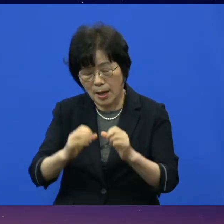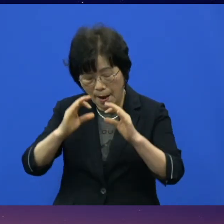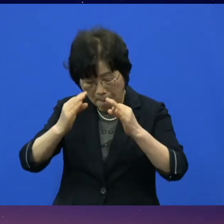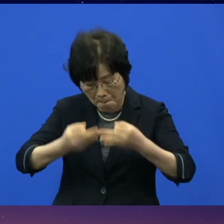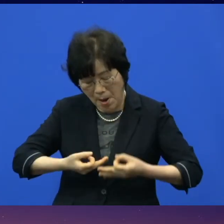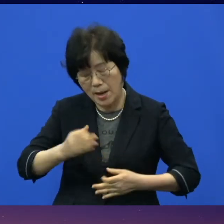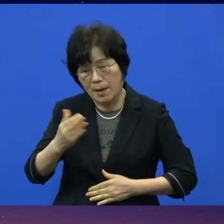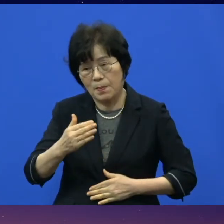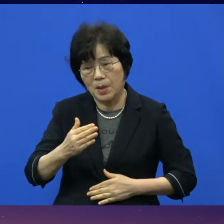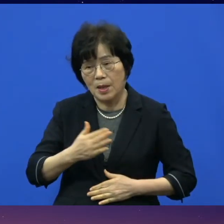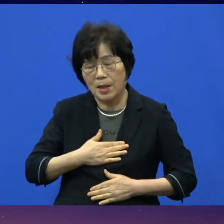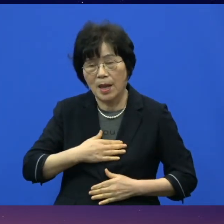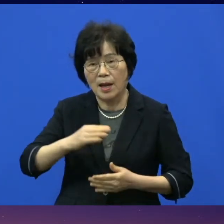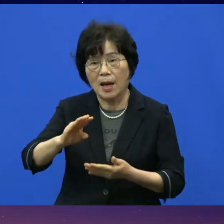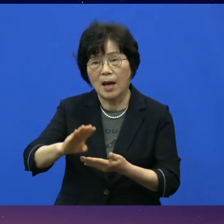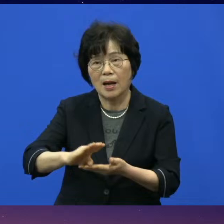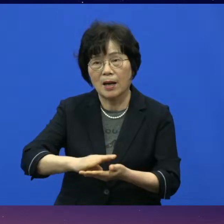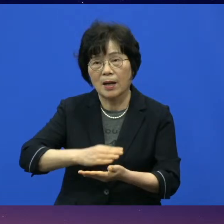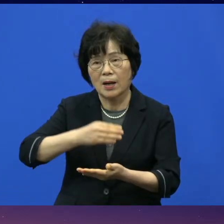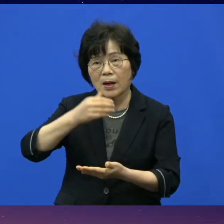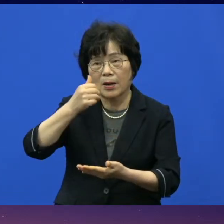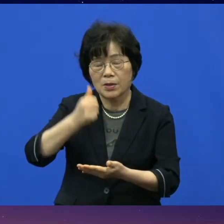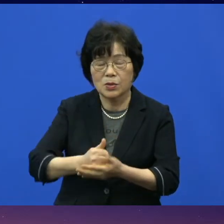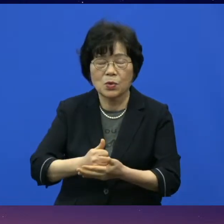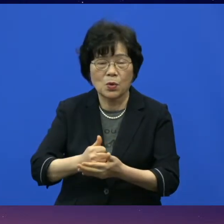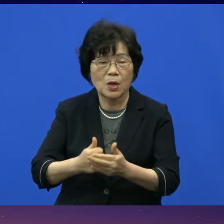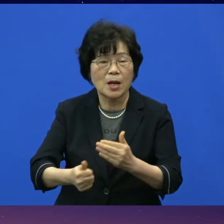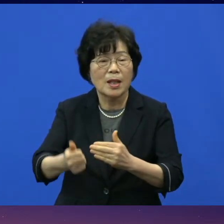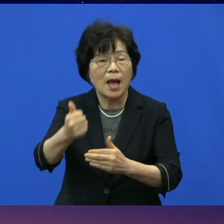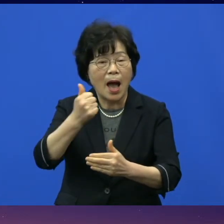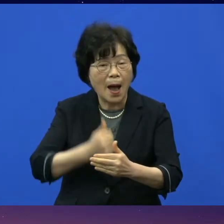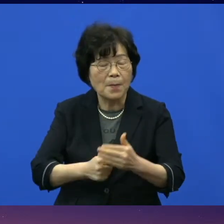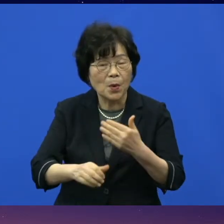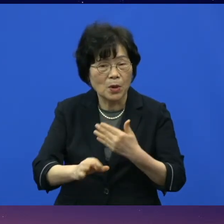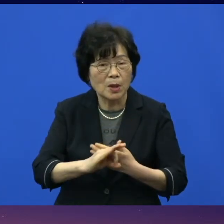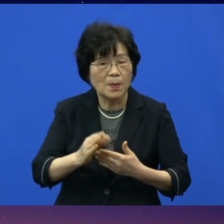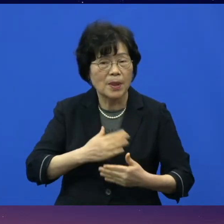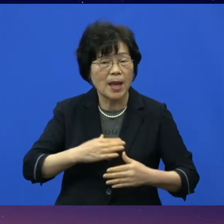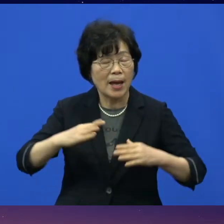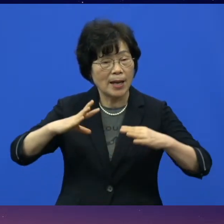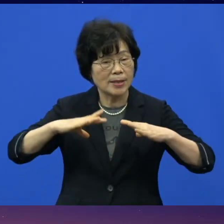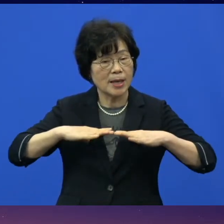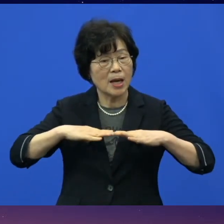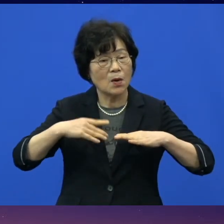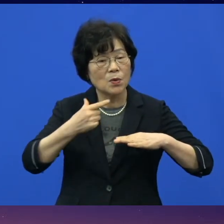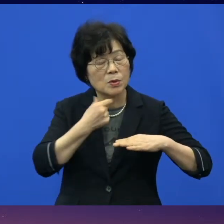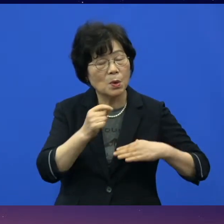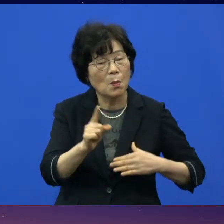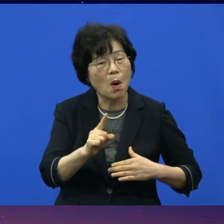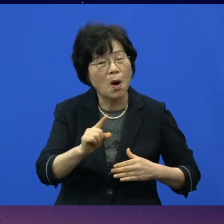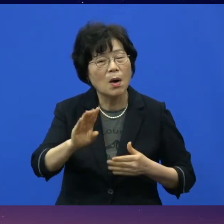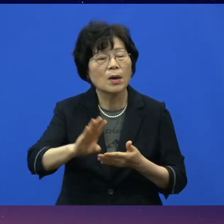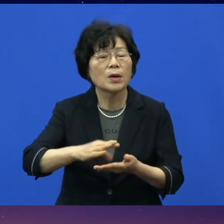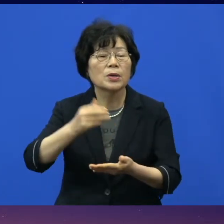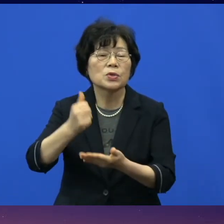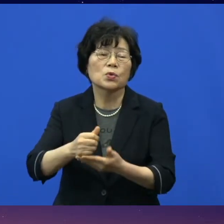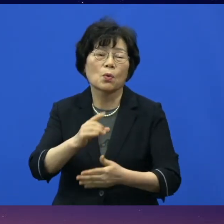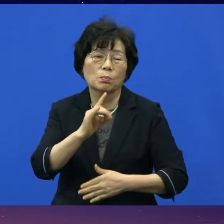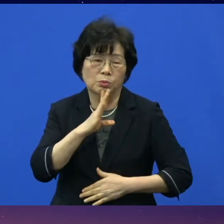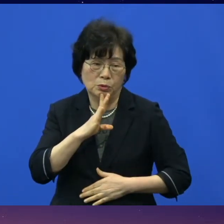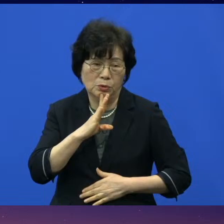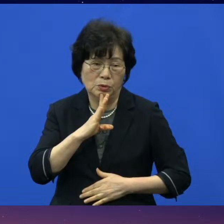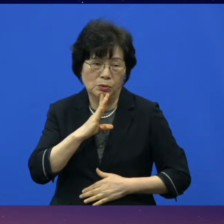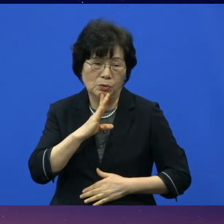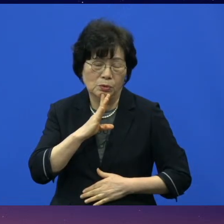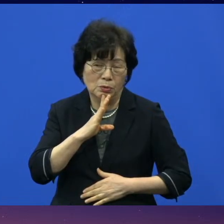여러분, 내가 예수 그리스도, 보배 대신 예수 그리스도를 담고 있다면 우리가 드러내고 싶은 것은 한 분이어야 돼요. 여기서